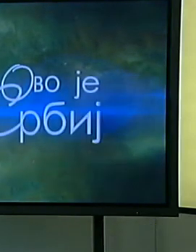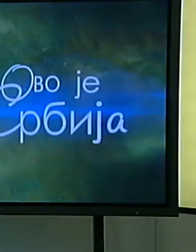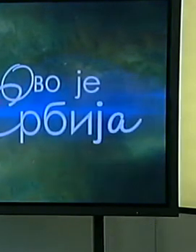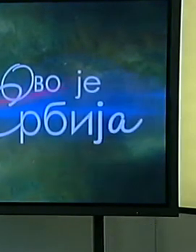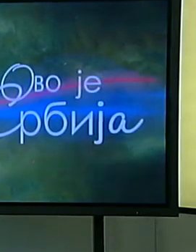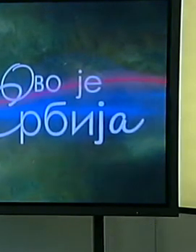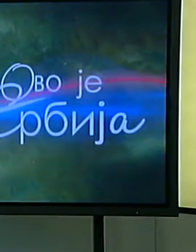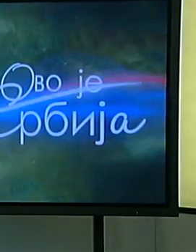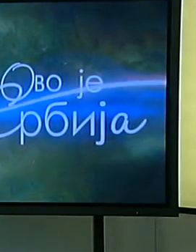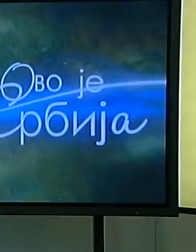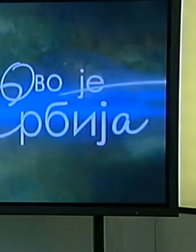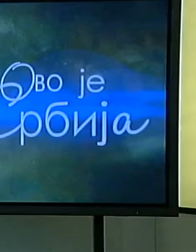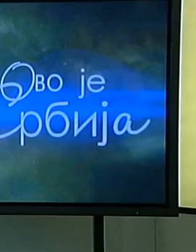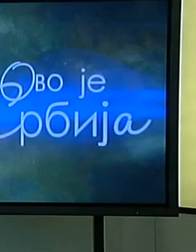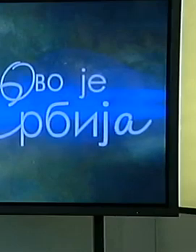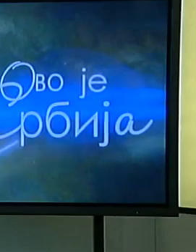u emisiji Ovo je Srbija.